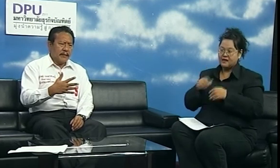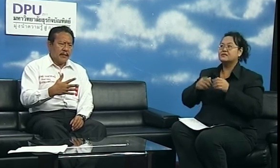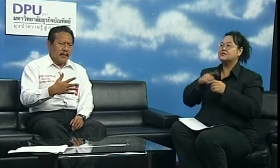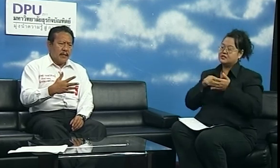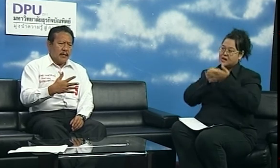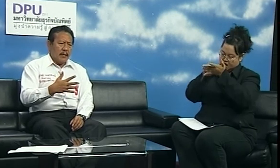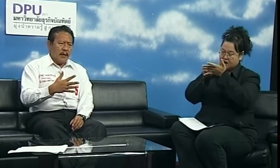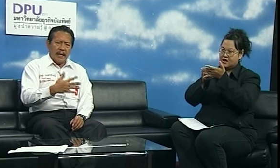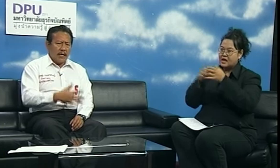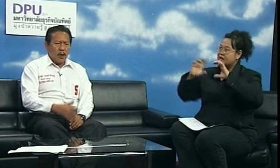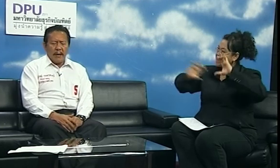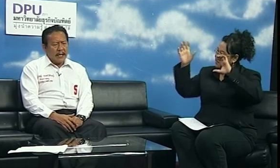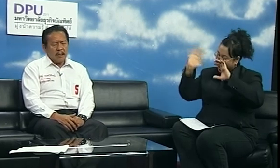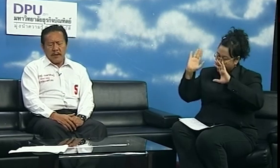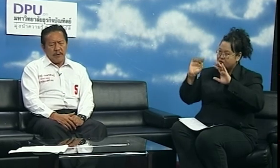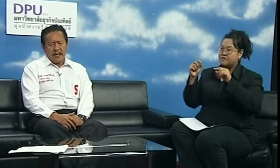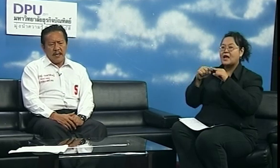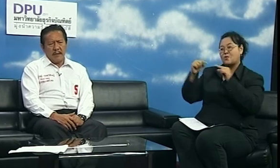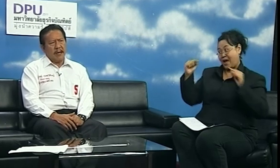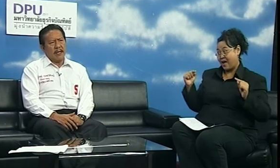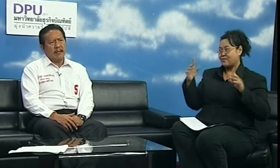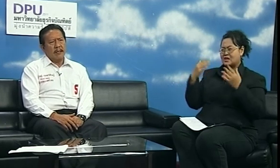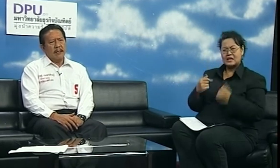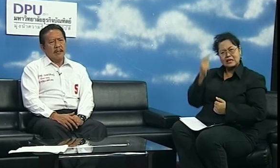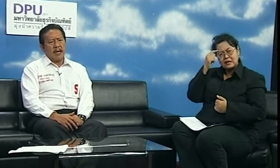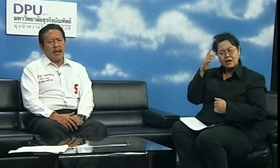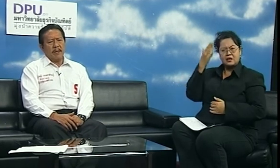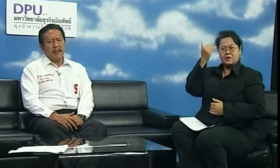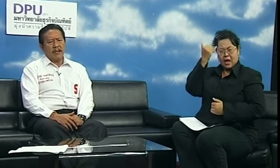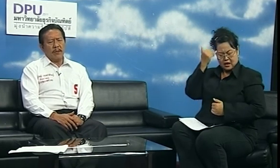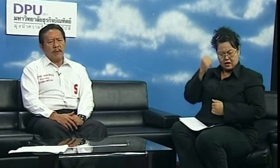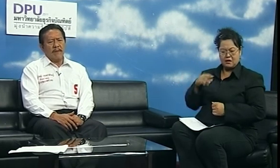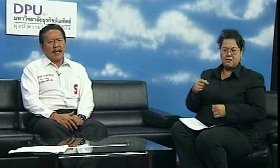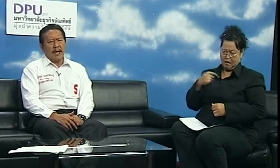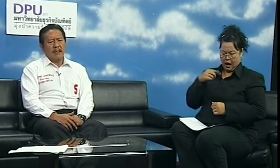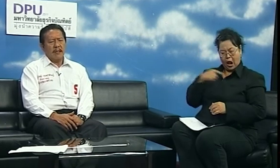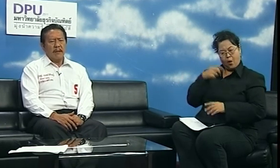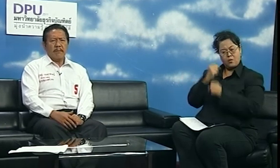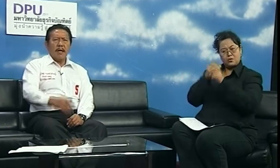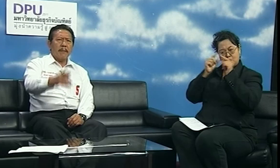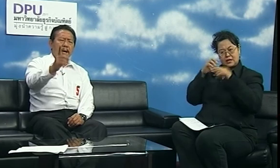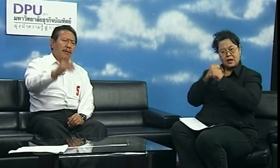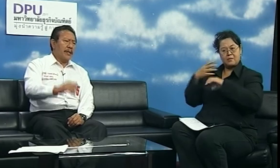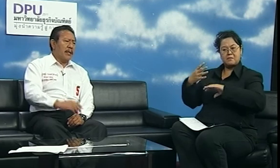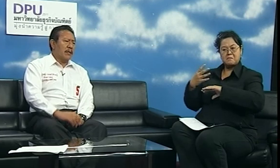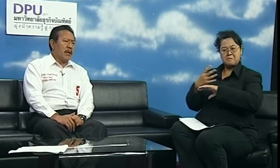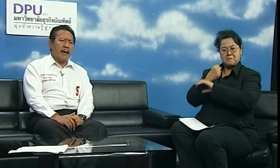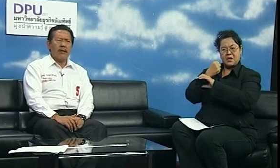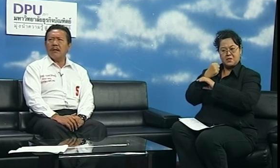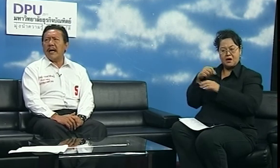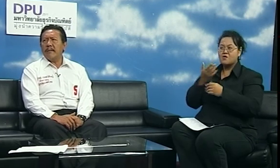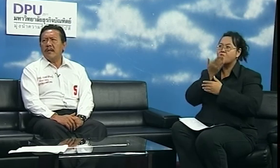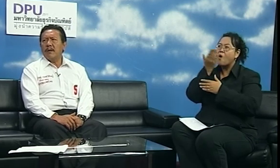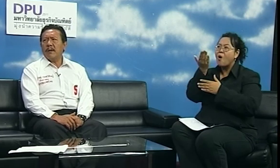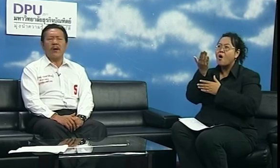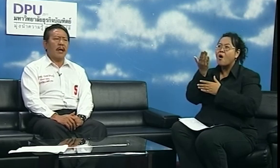ค้ารมนอาจะออกประหัดซหน่อยว่าเอ การเมืองมาเสน์ตวเปฝ่ายคารไปใหเราไปหาเสีงนี้ชาวบาน